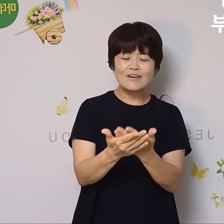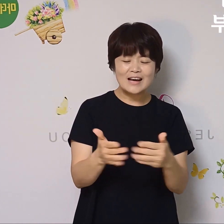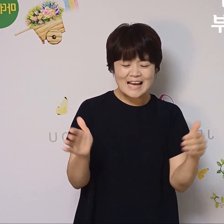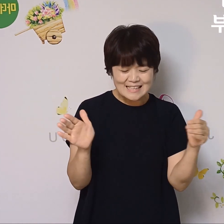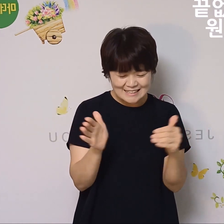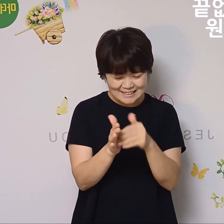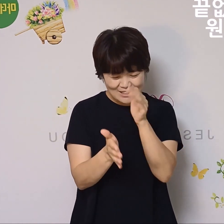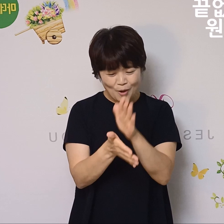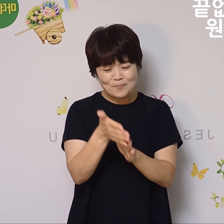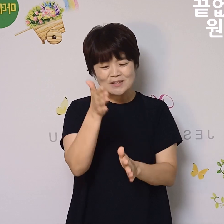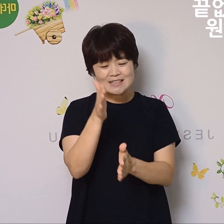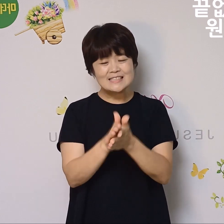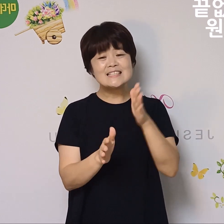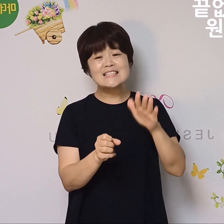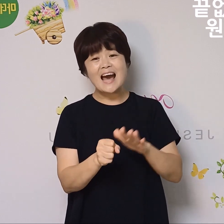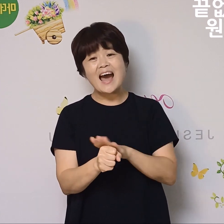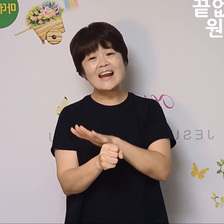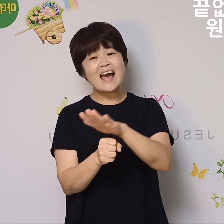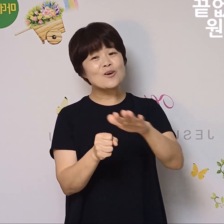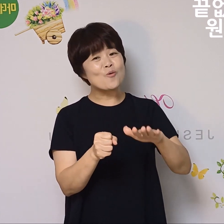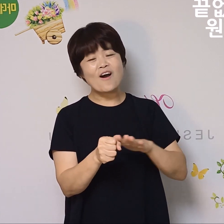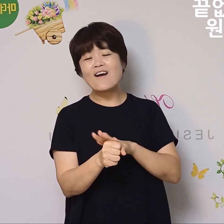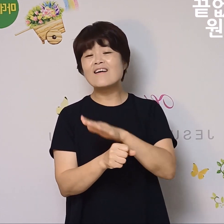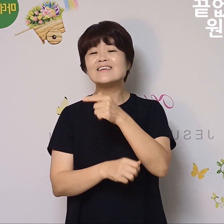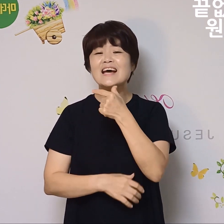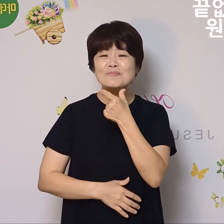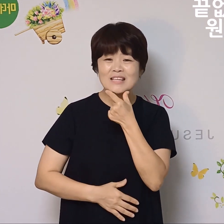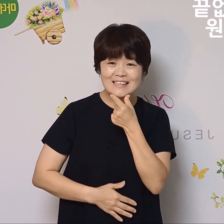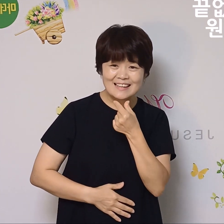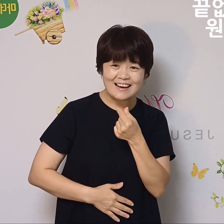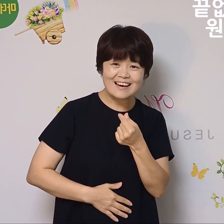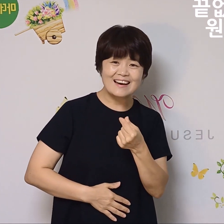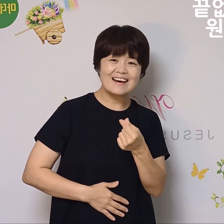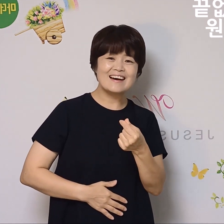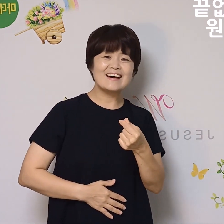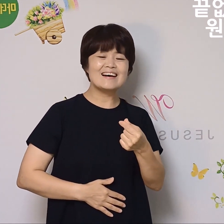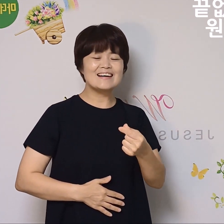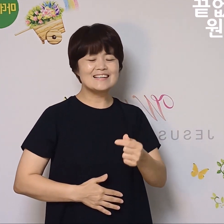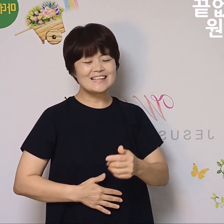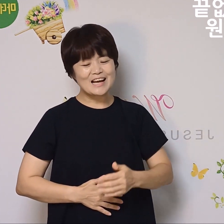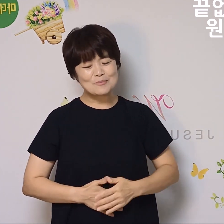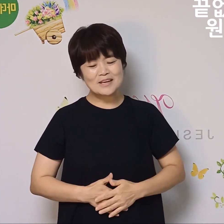부소서. 끝없는 사랑 원합니다.